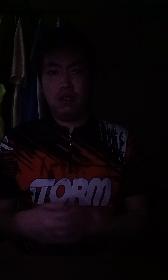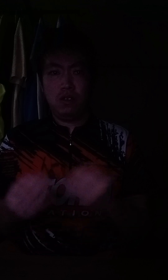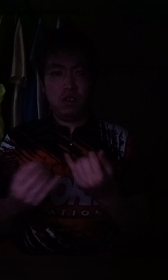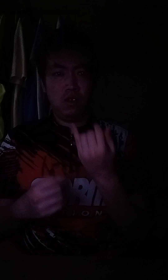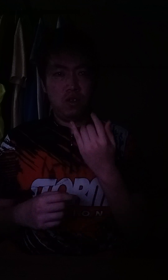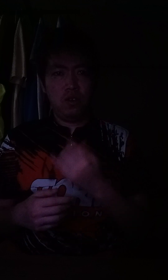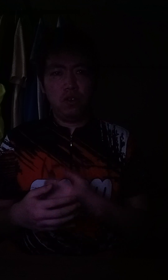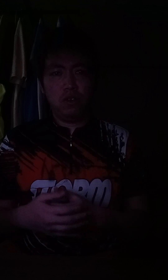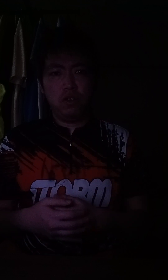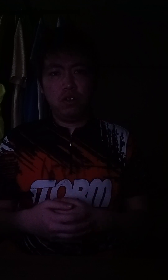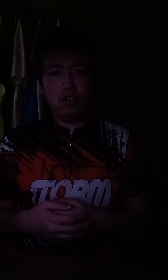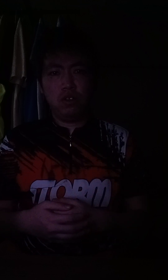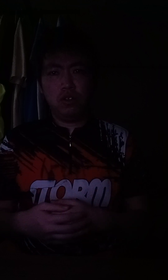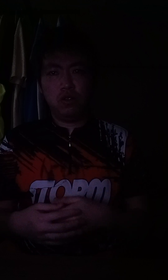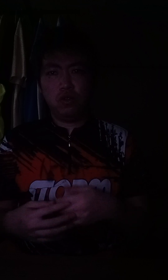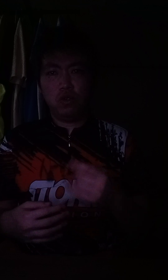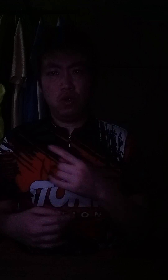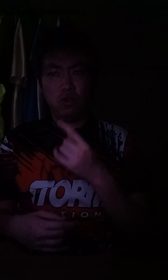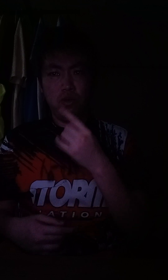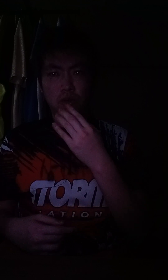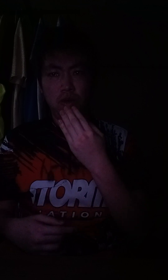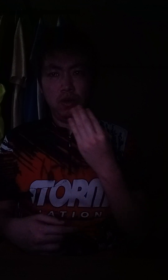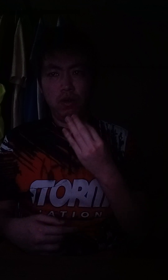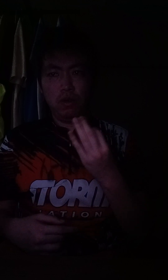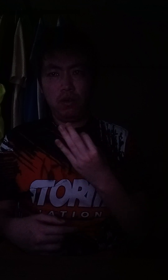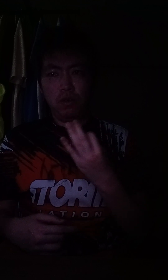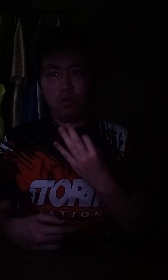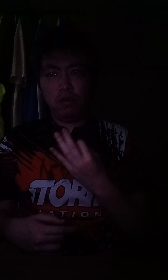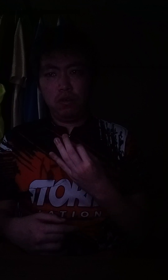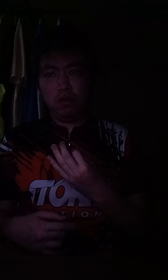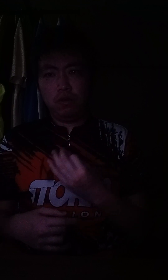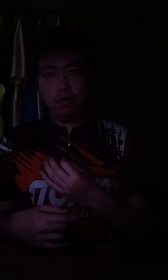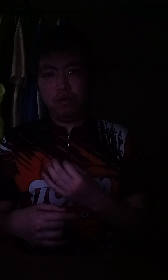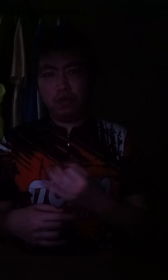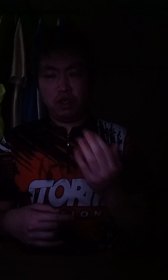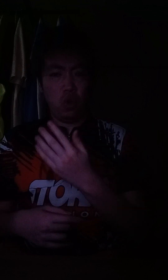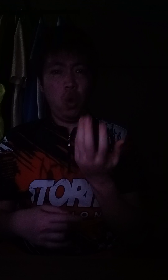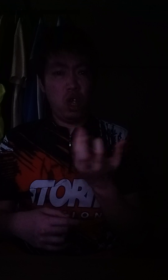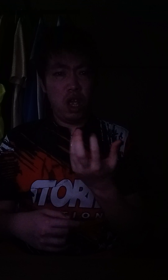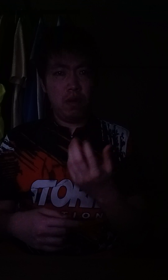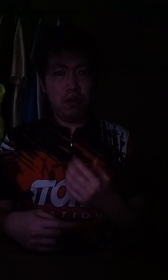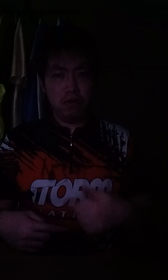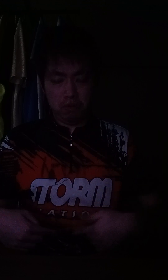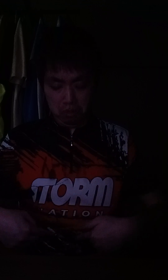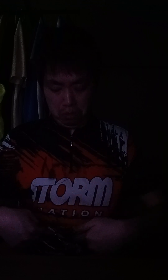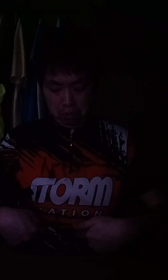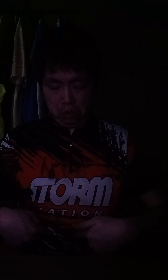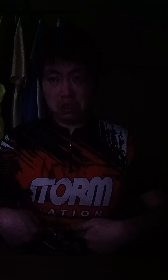아팠어? 쪼꼬리 꼬리 먹고? 어디가 아파? 거기가 그냥 다 아파?